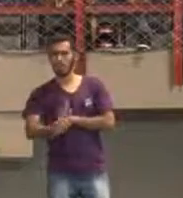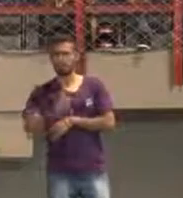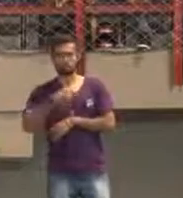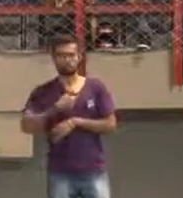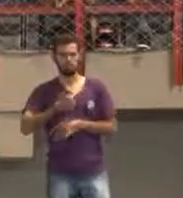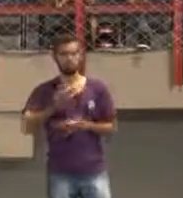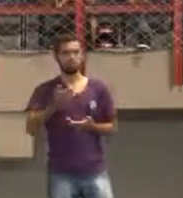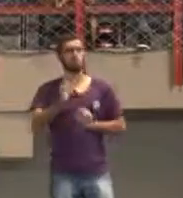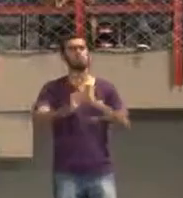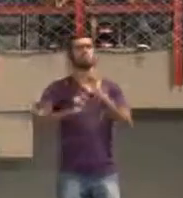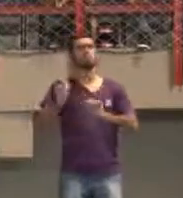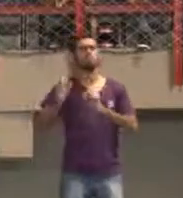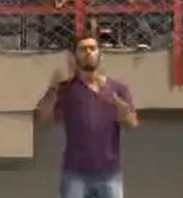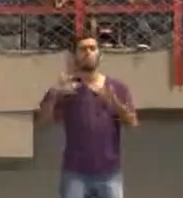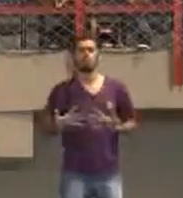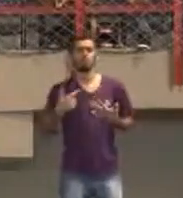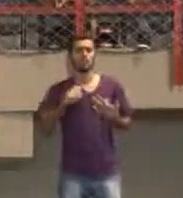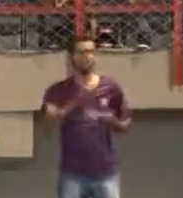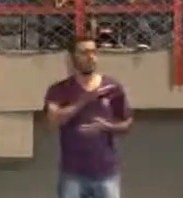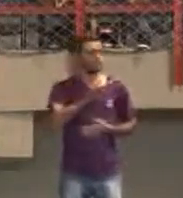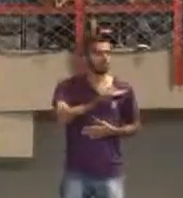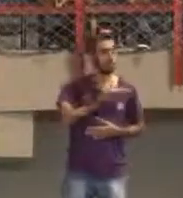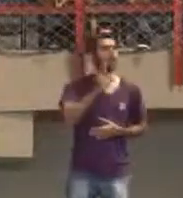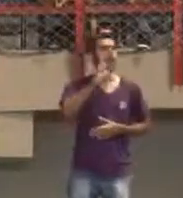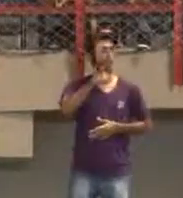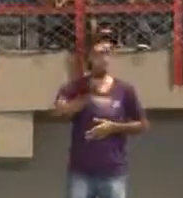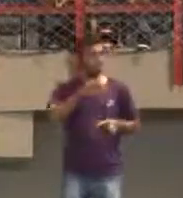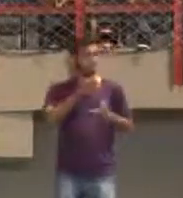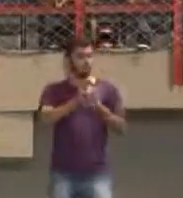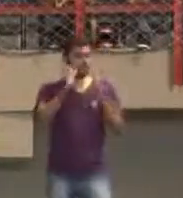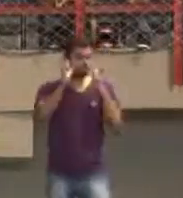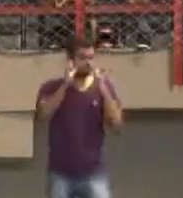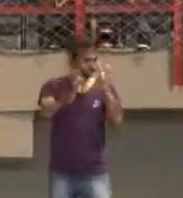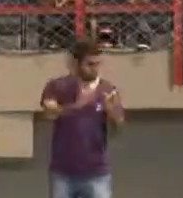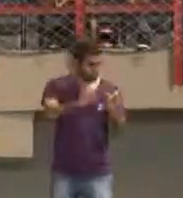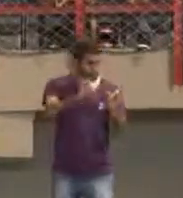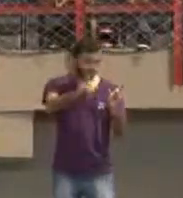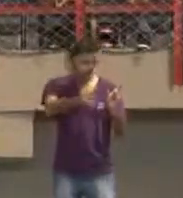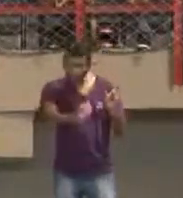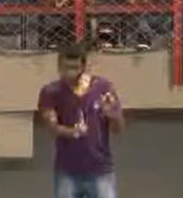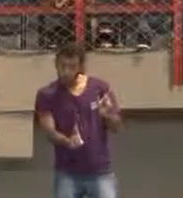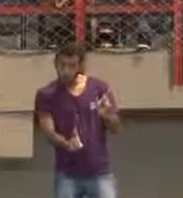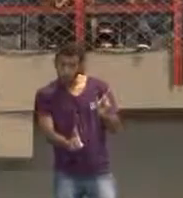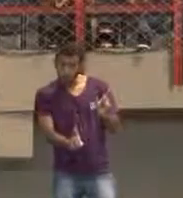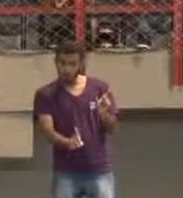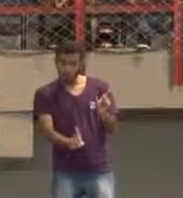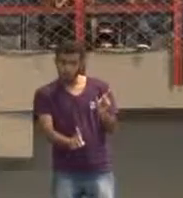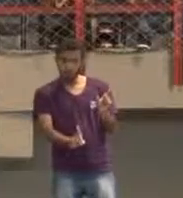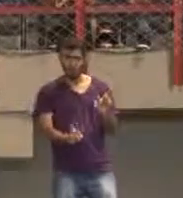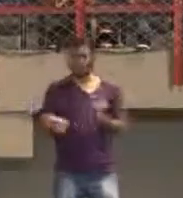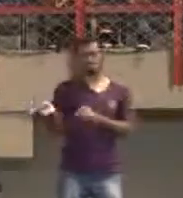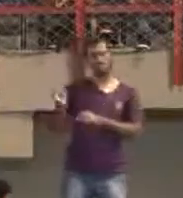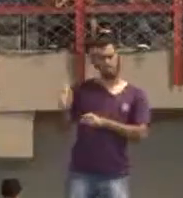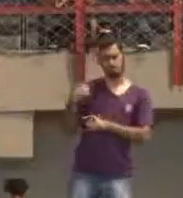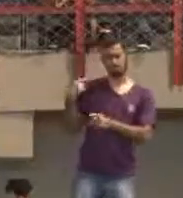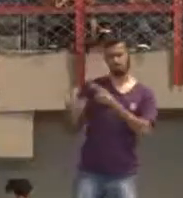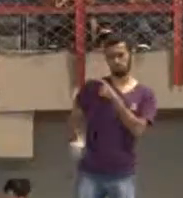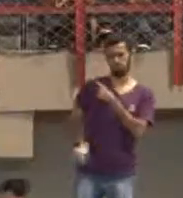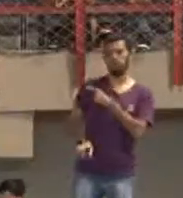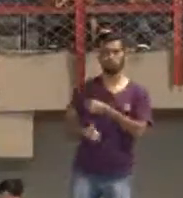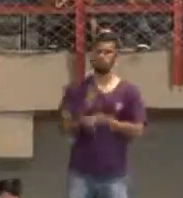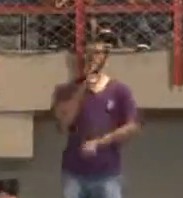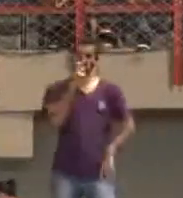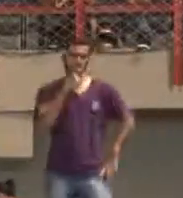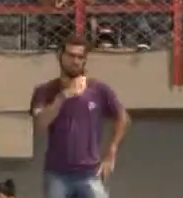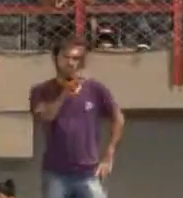As amizades são por interesse. Sim ou não? Não, professor, não concordo não. Mentira. E as pessoas